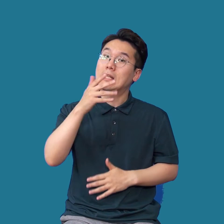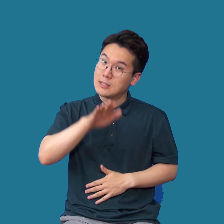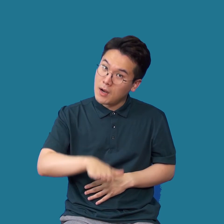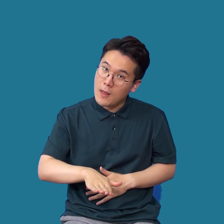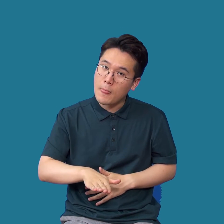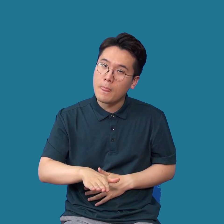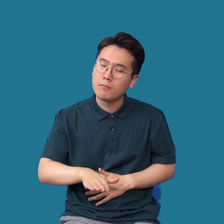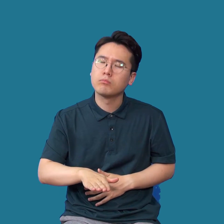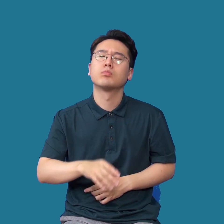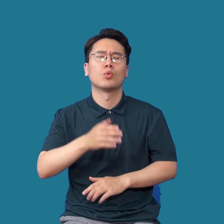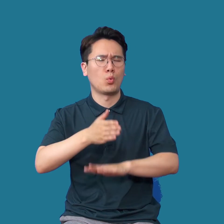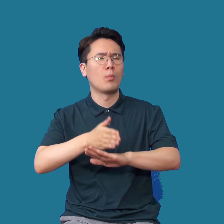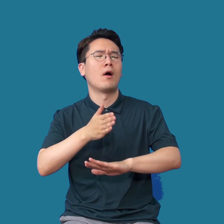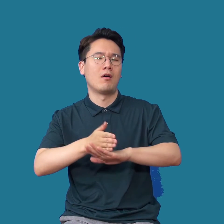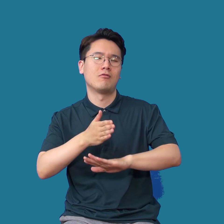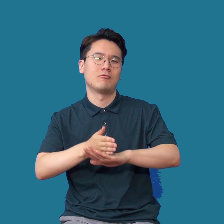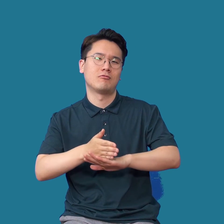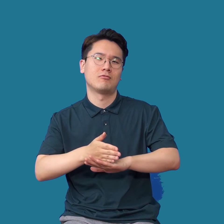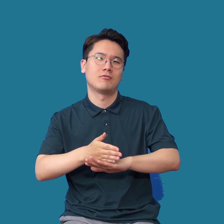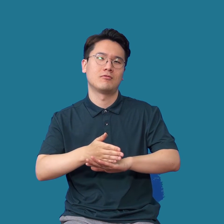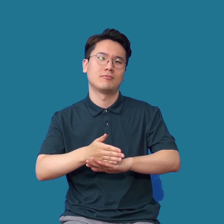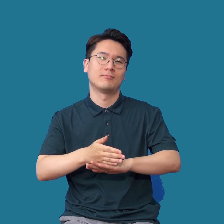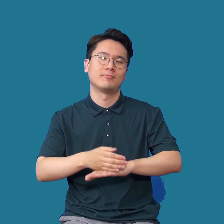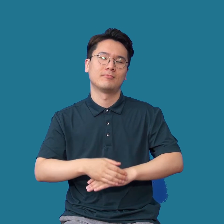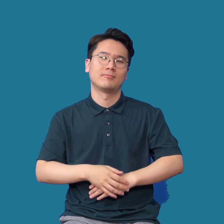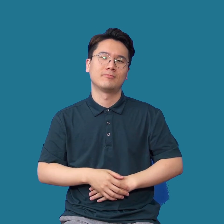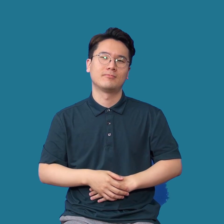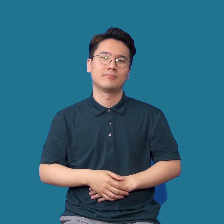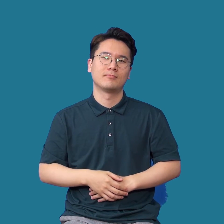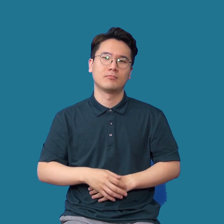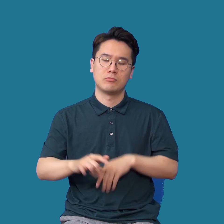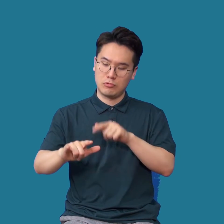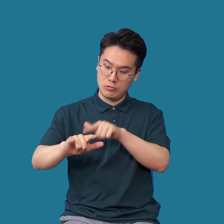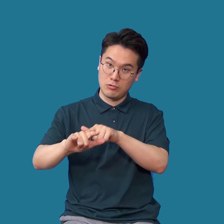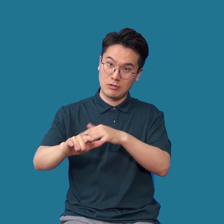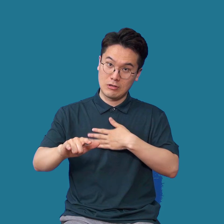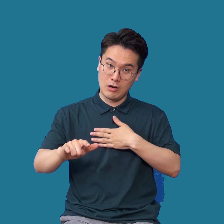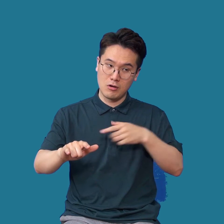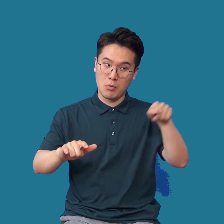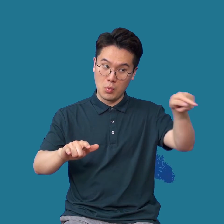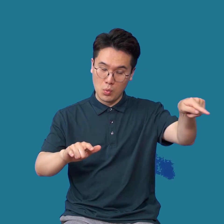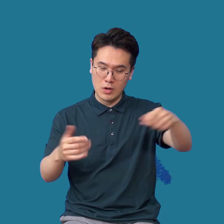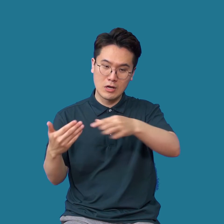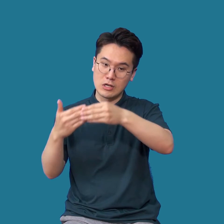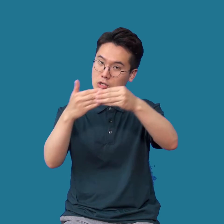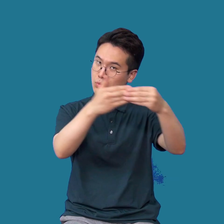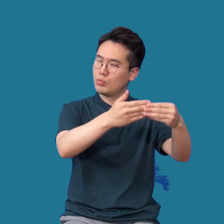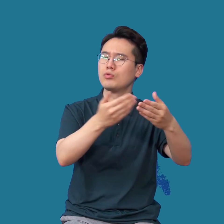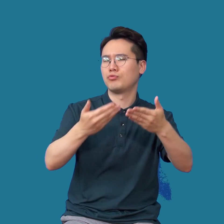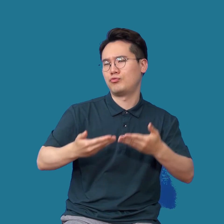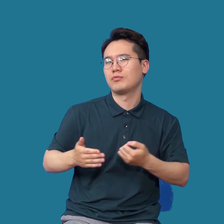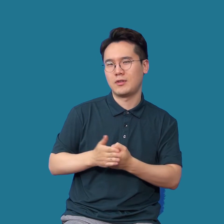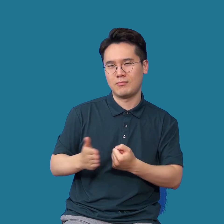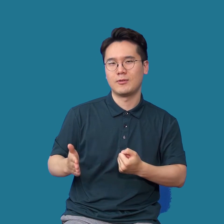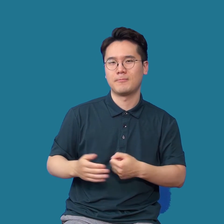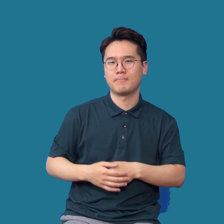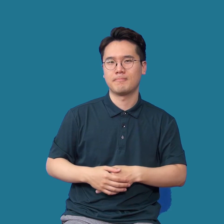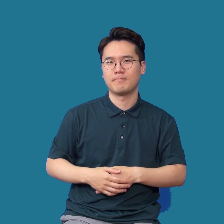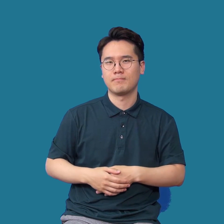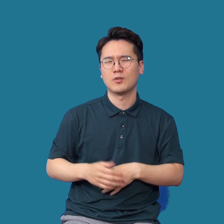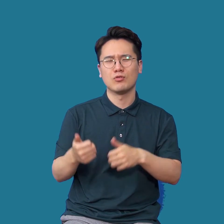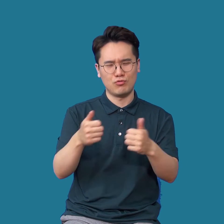주니까 무섭기는 하지만은 고마운 거죠. 죽음이 꼭 그런 것입니다. 우리를 그